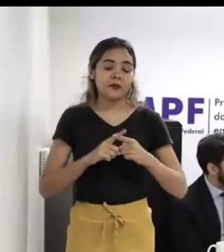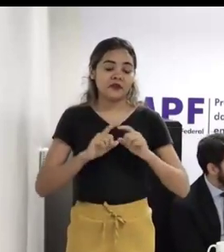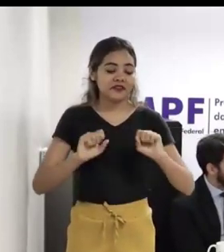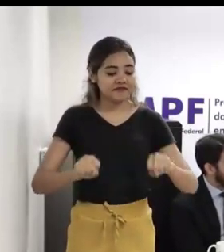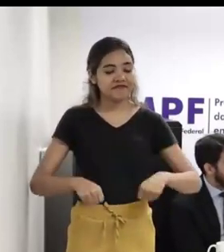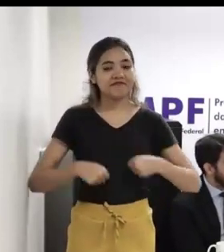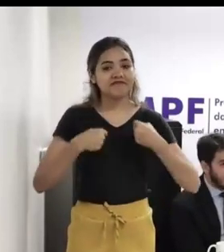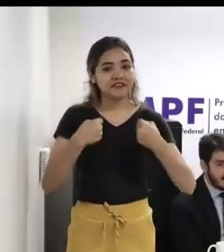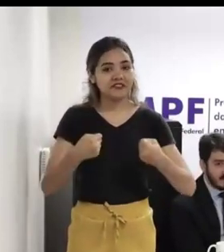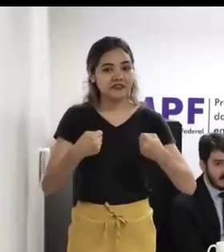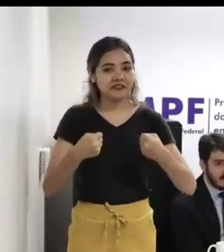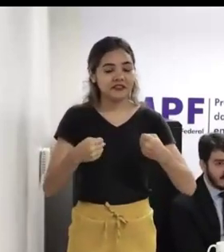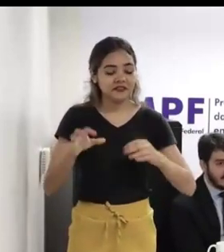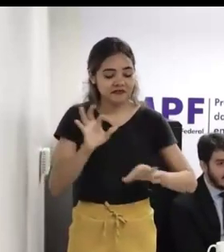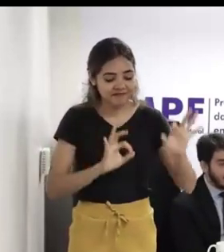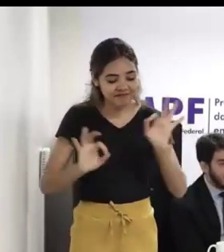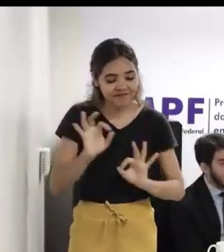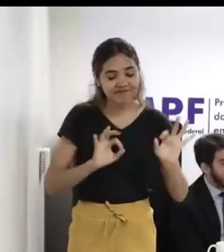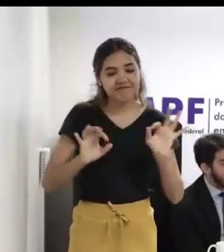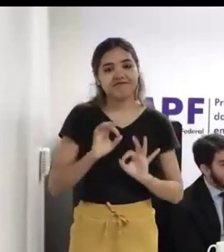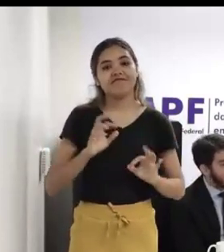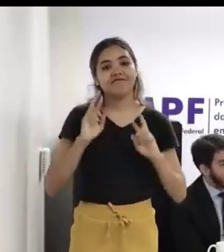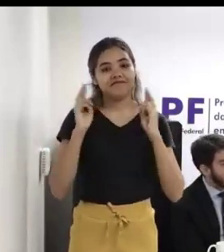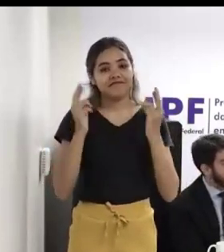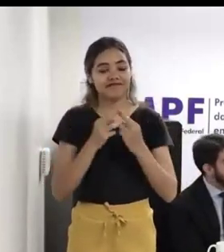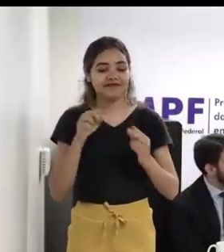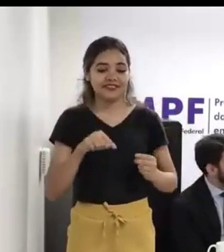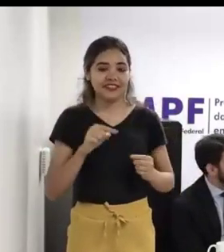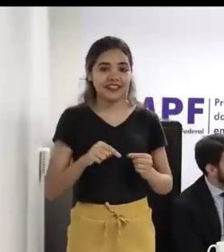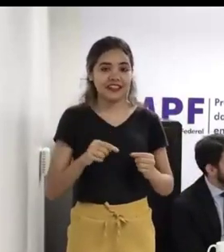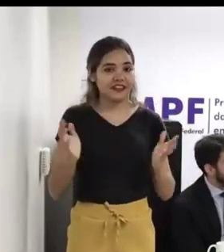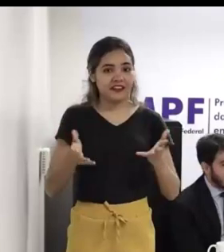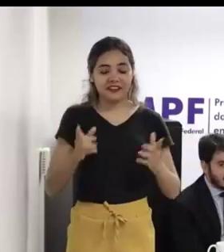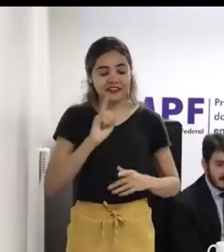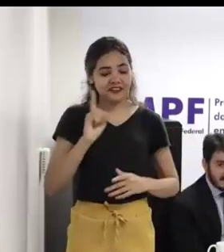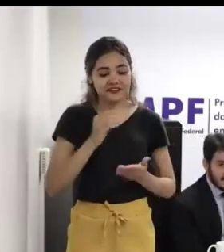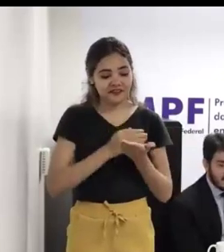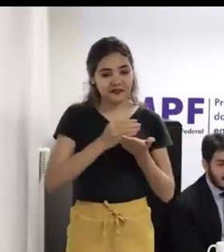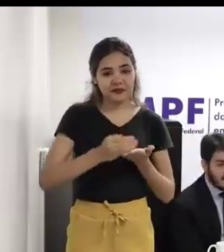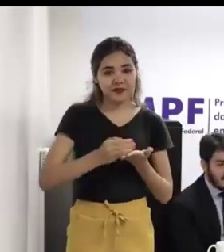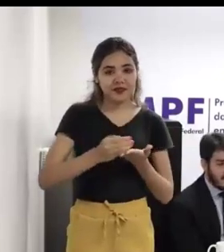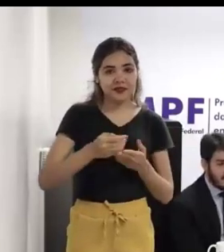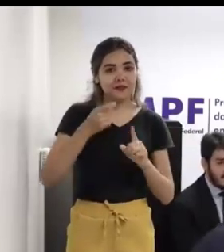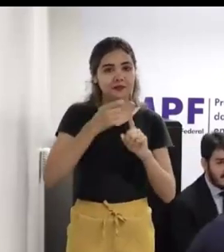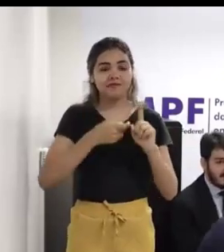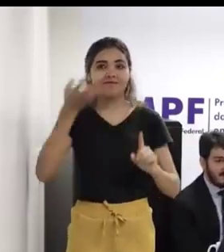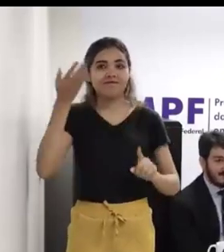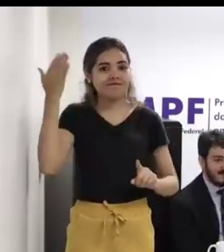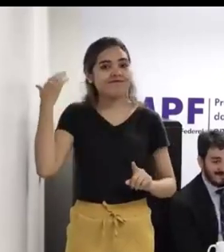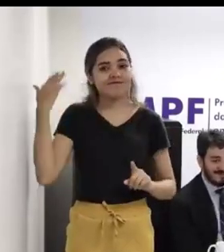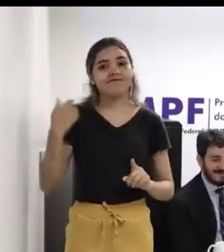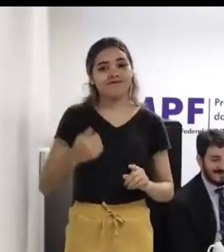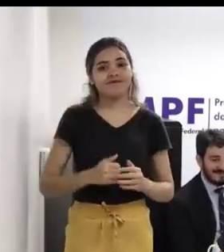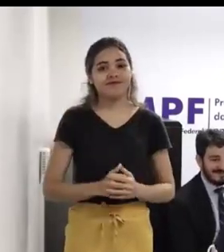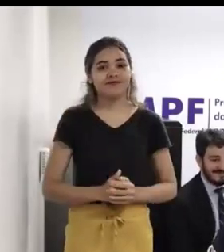paraa organização desse evento que começou alguns meses atrás e hoje nós ficamos muito felizes